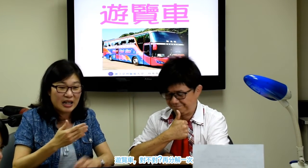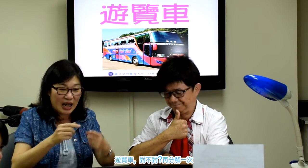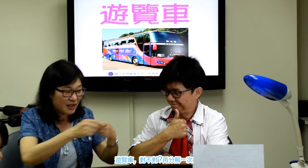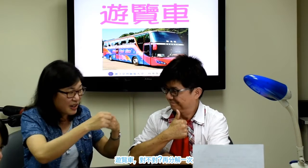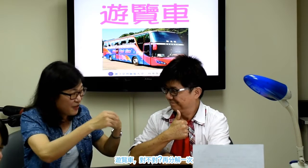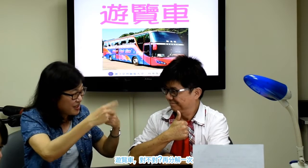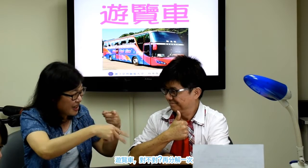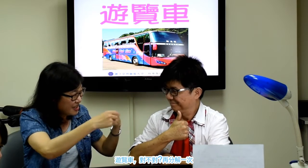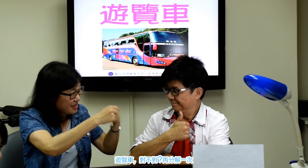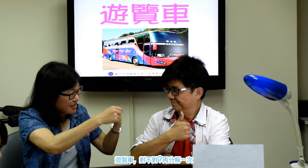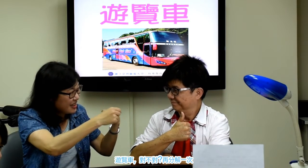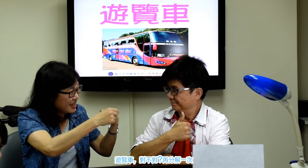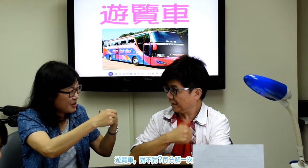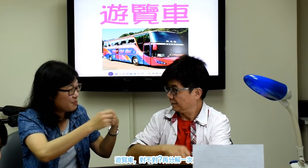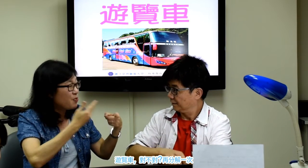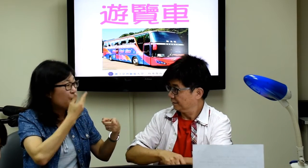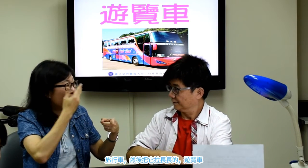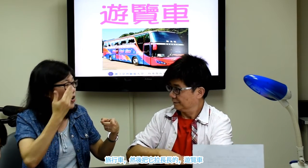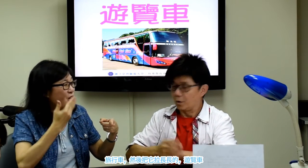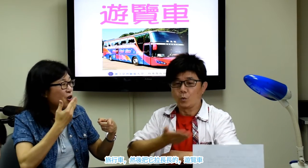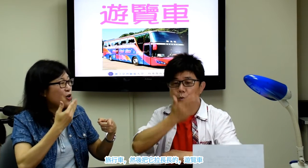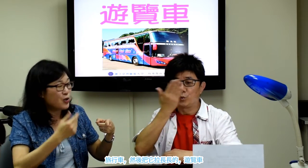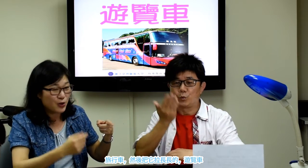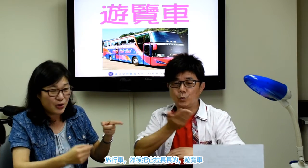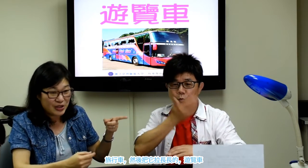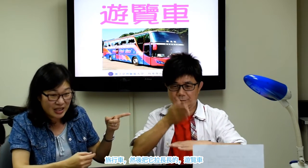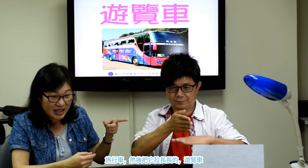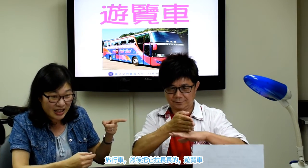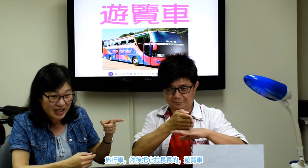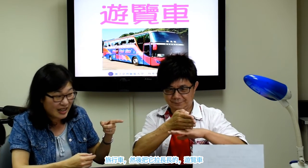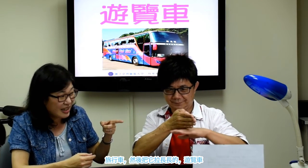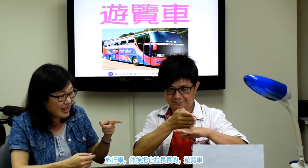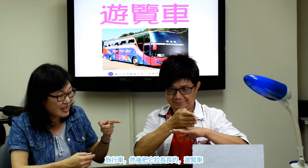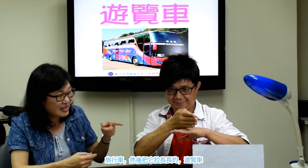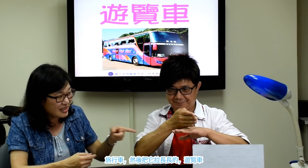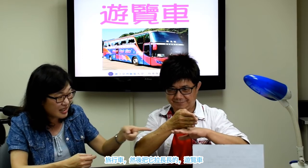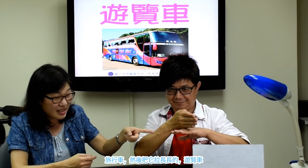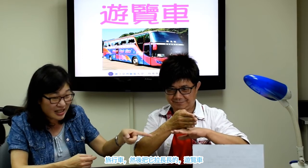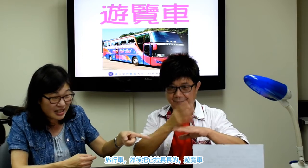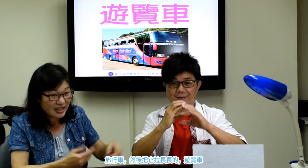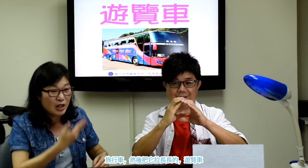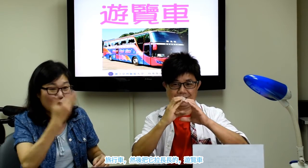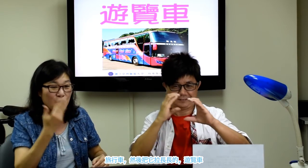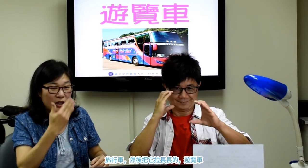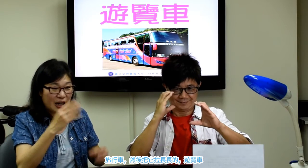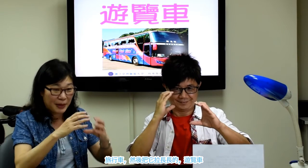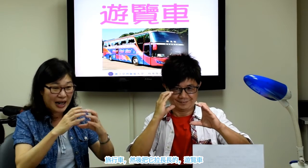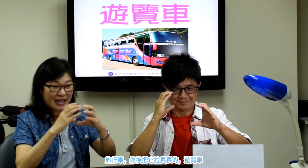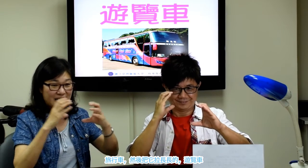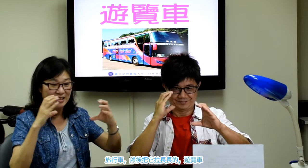好，再分解一次，第一个旅行车。然后把它拉长长